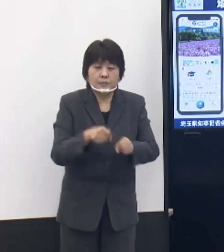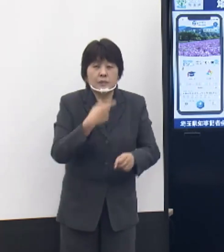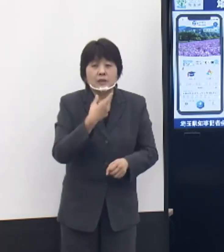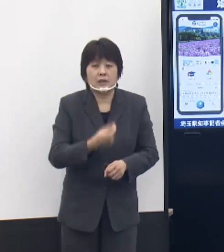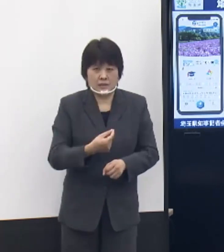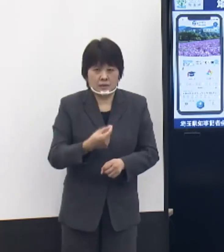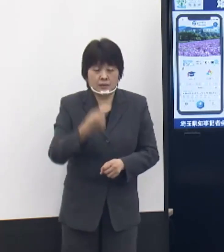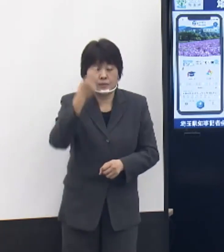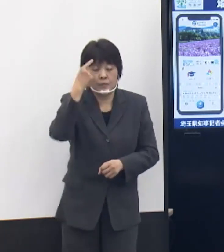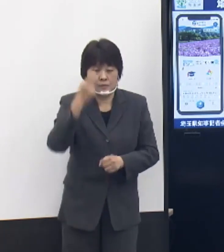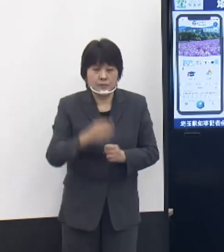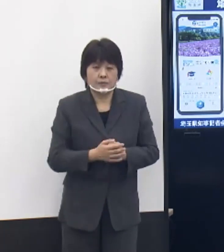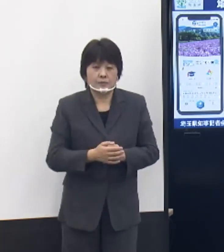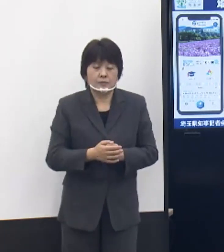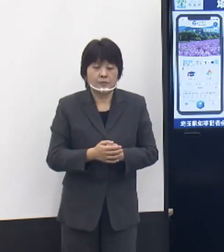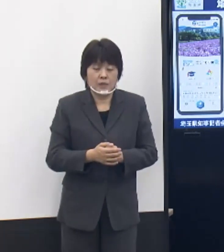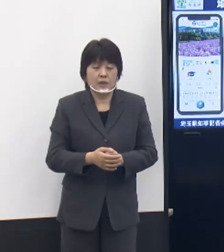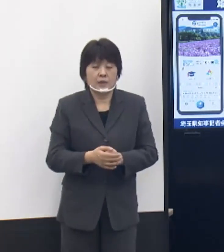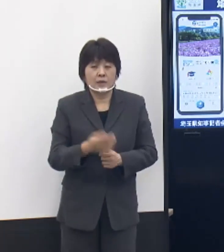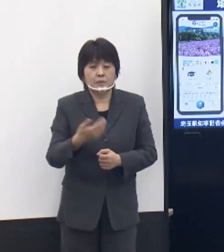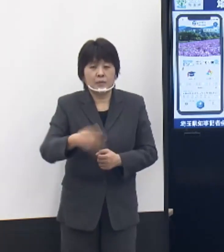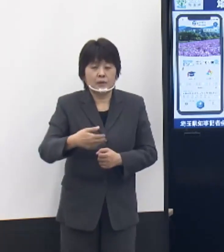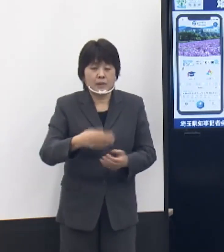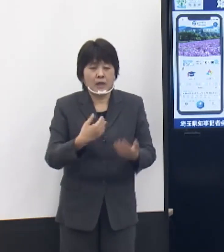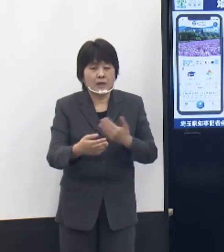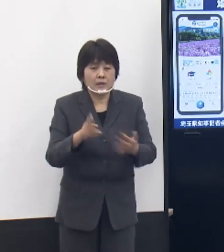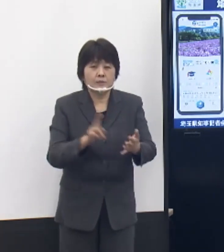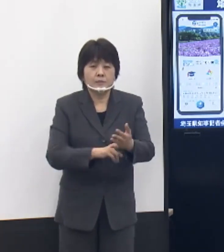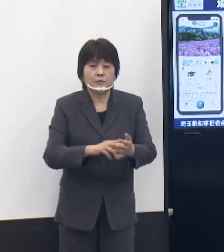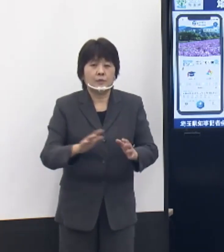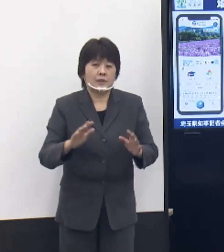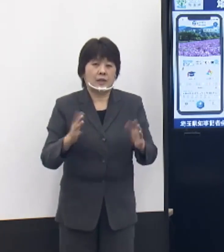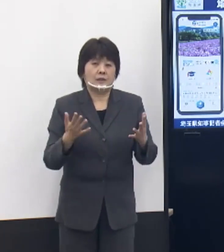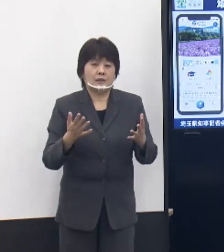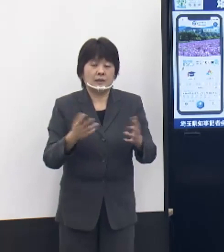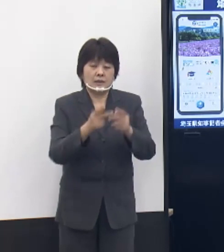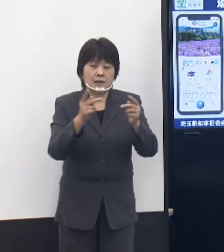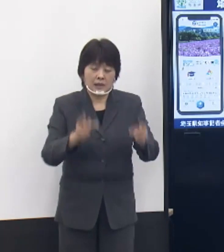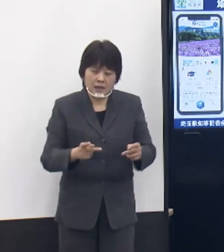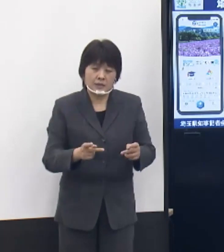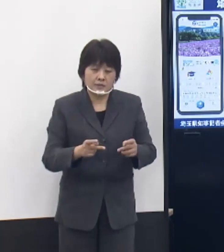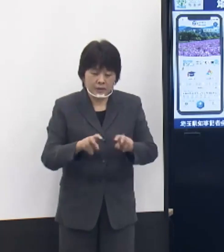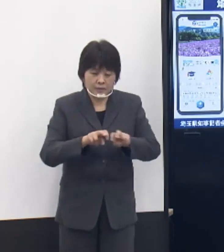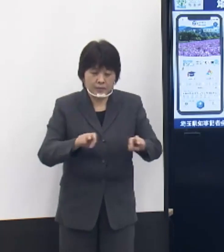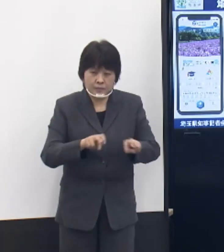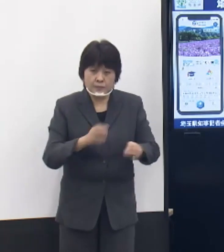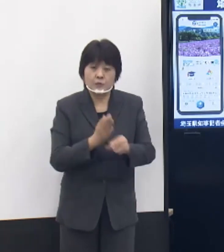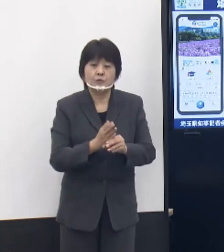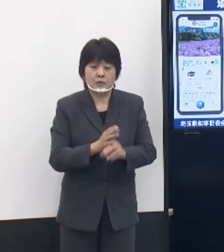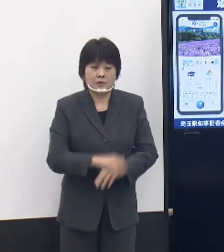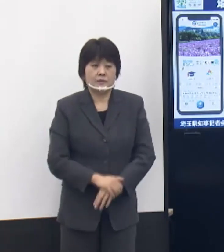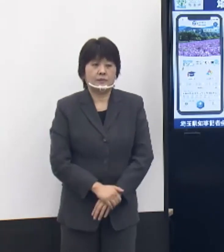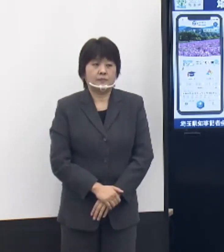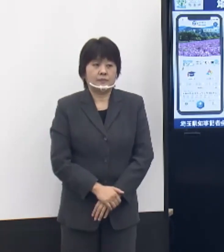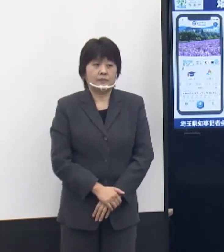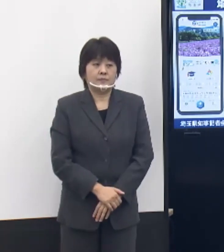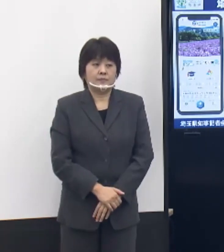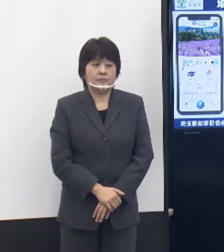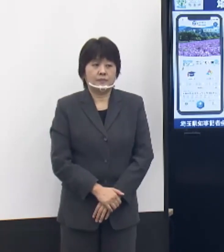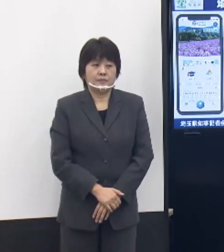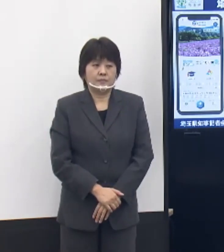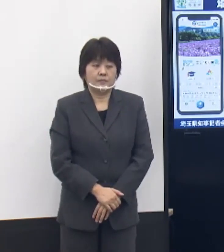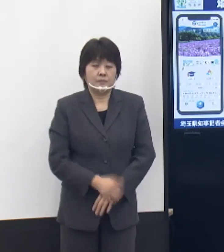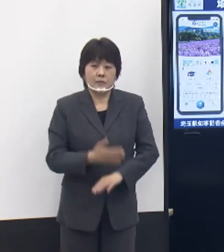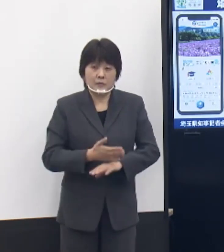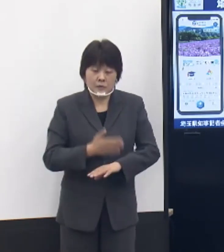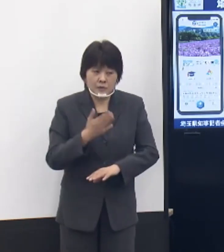に思っておりますが、まだもう少し、すみません、実証期間ありますので、課題についてはもう少し洗い出したいと思っています。 ありがとう